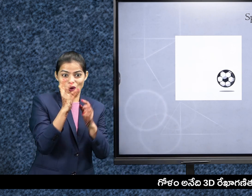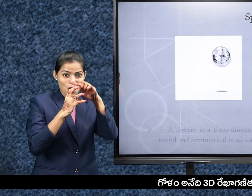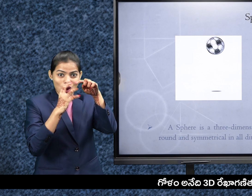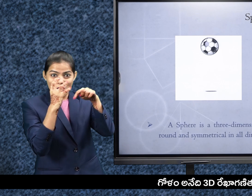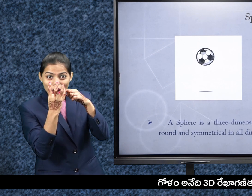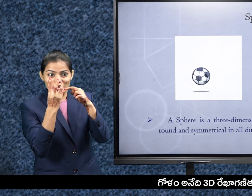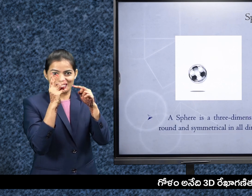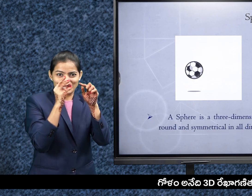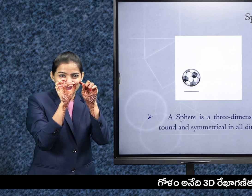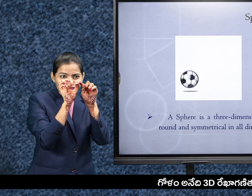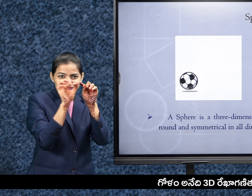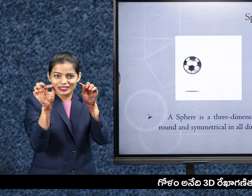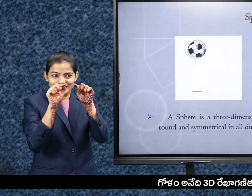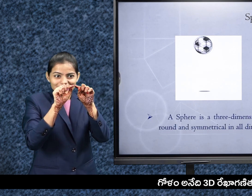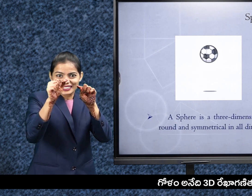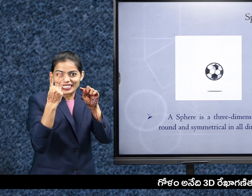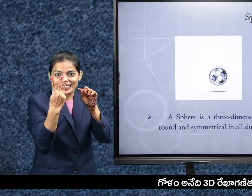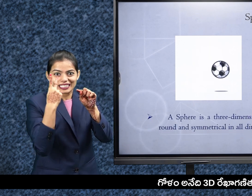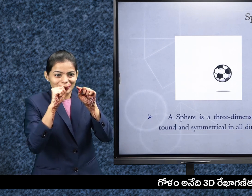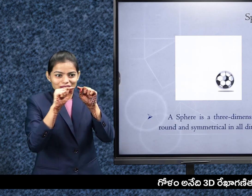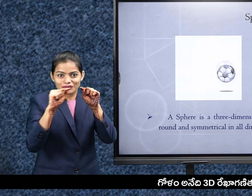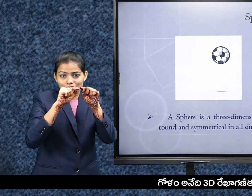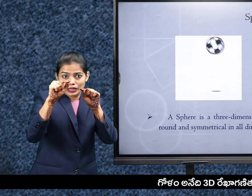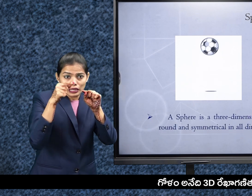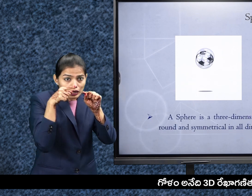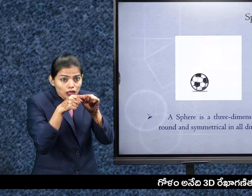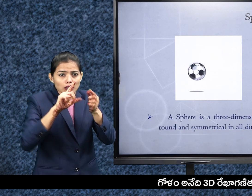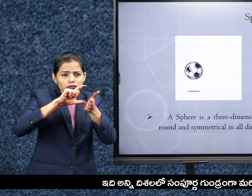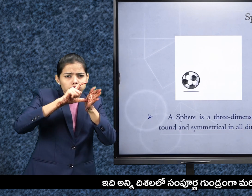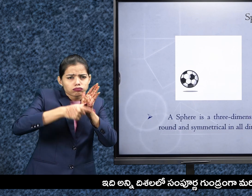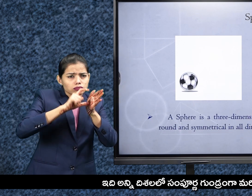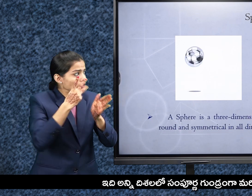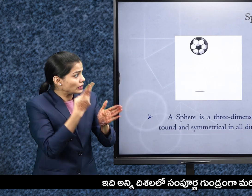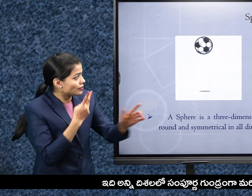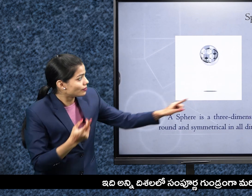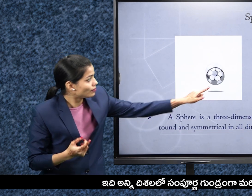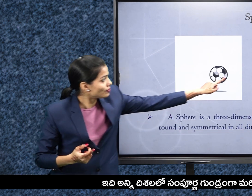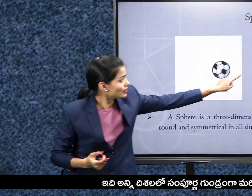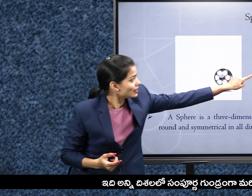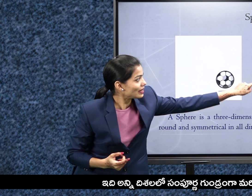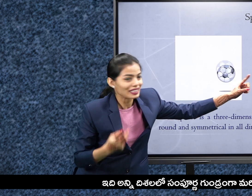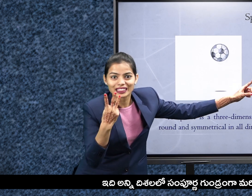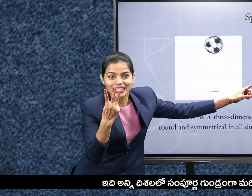గోళం అనేది 3D రేఖాగణిత ఆకారం. ఇది అన్ని దిశల్లోనూ సంపూర్ణ గుండ్రంగా